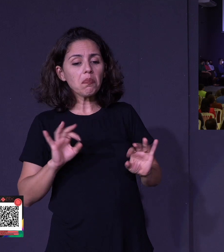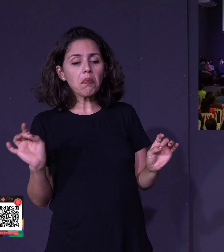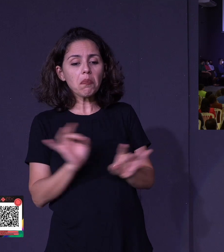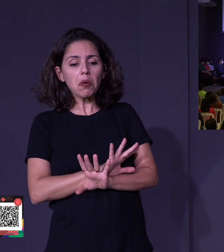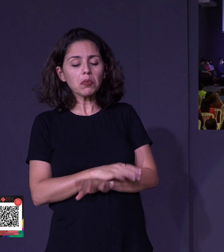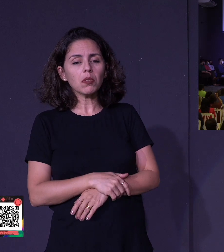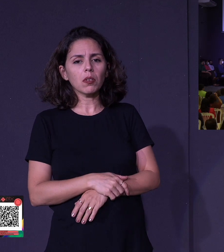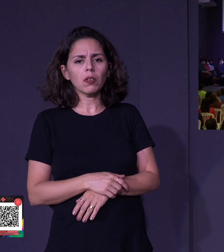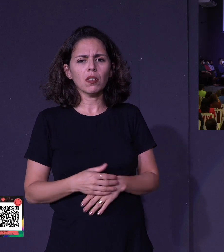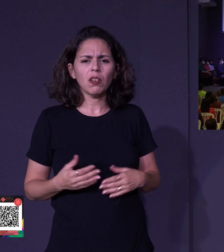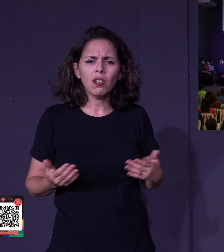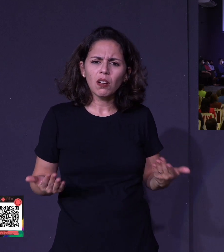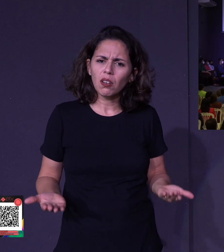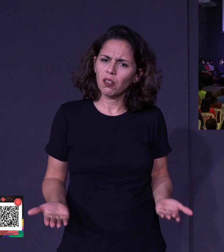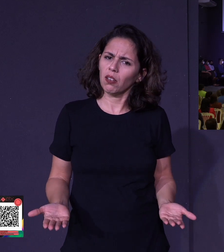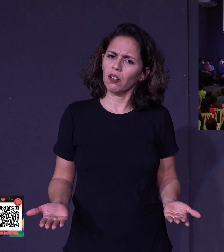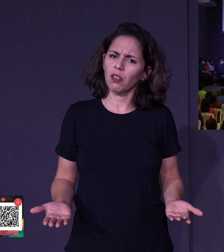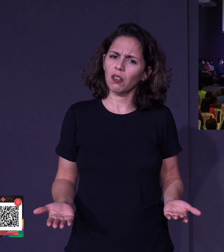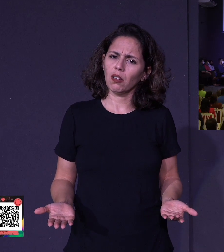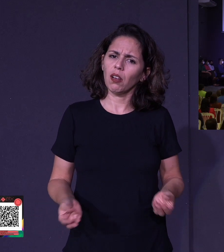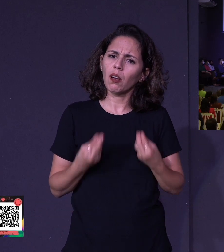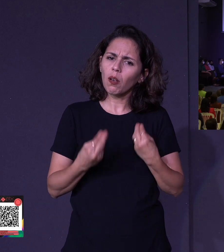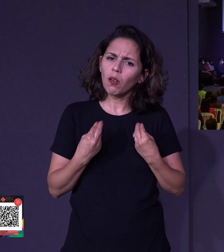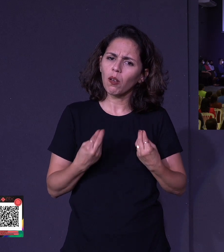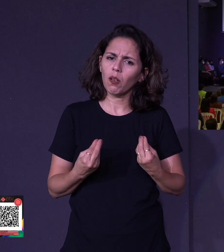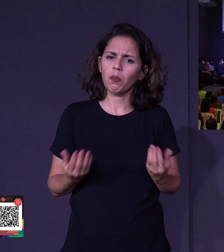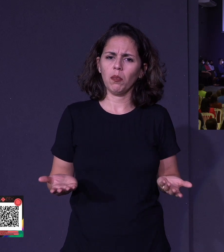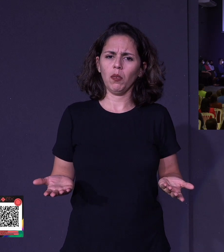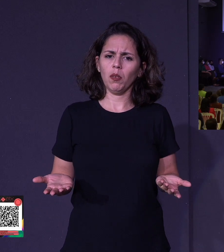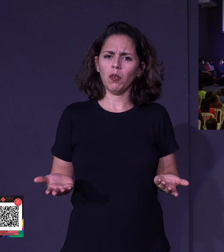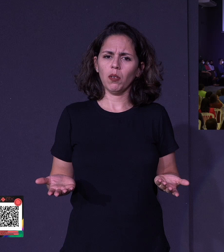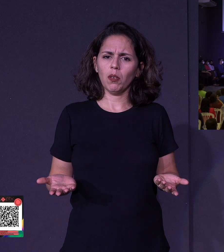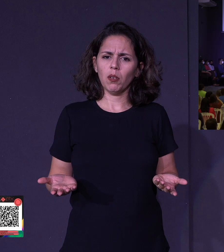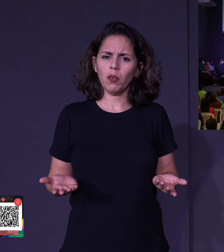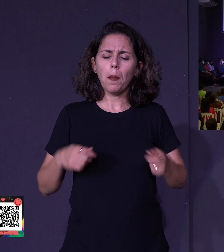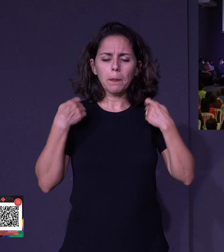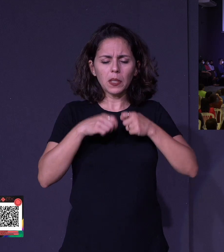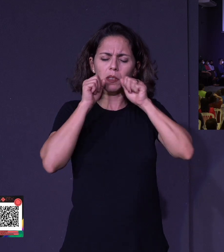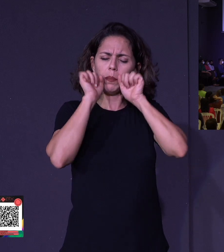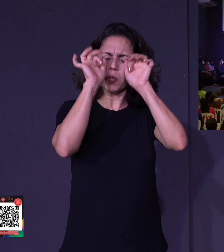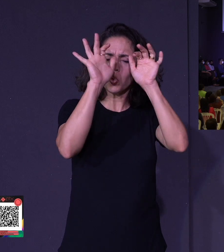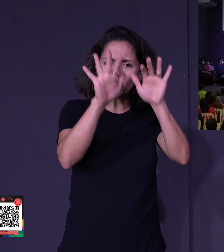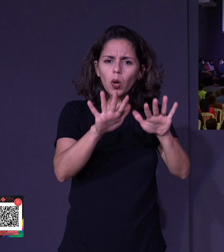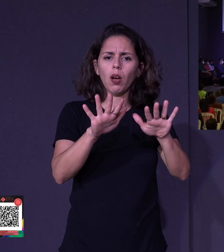meu filho. Que bênção. Estudar mais. Sempre abençoar. Quase 10 anos